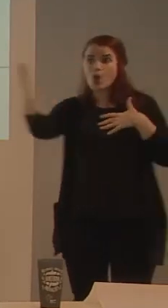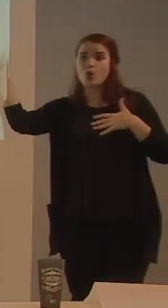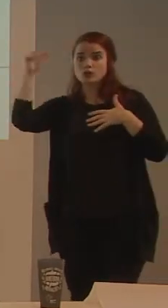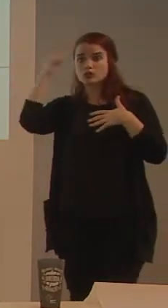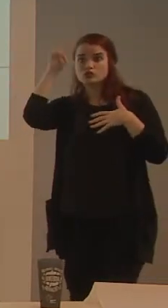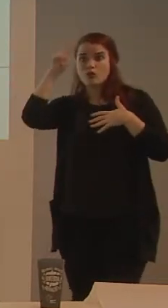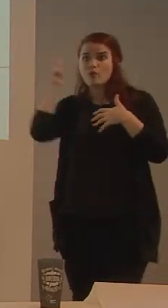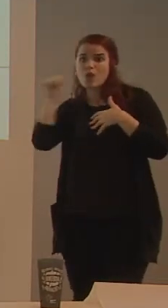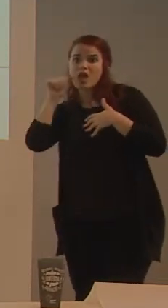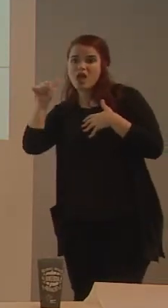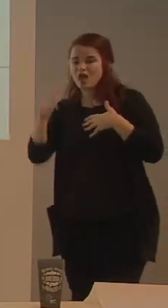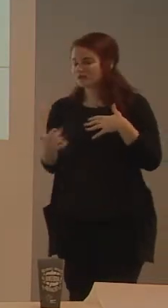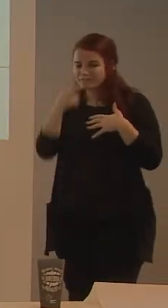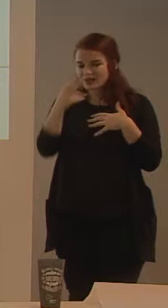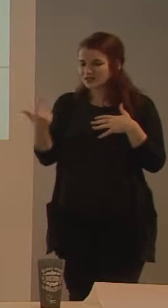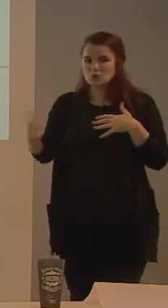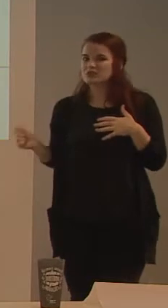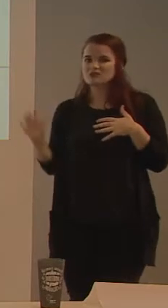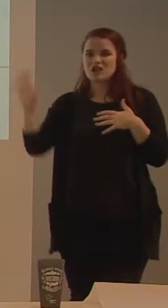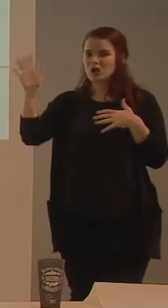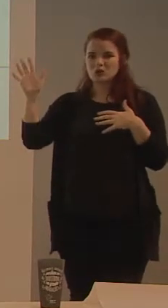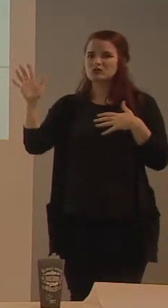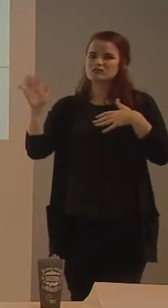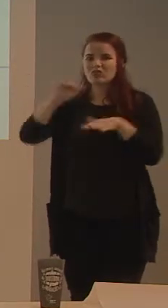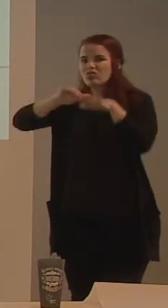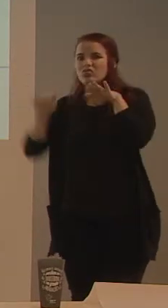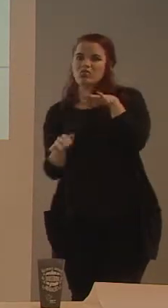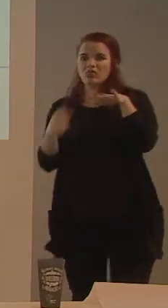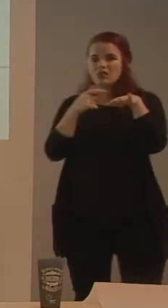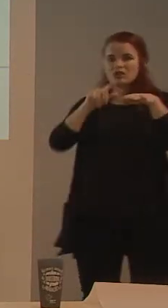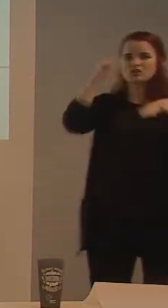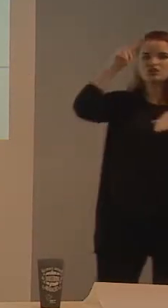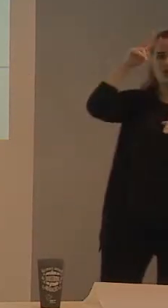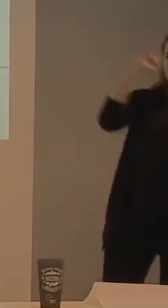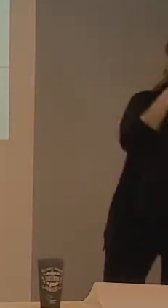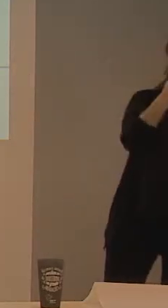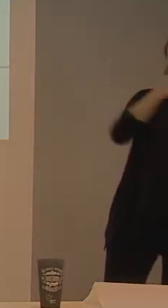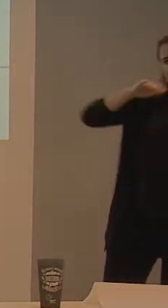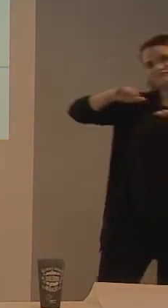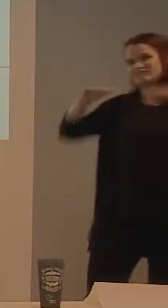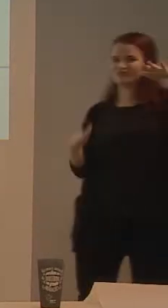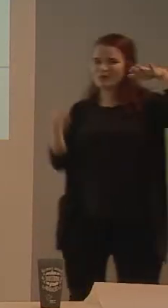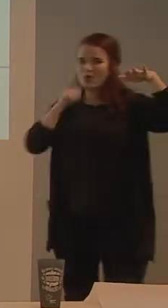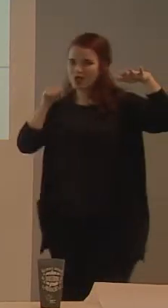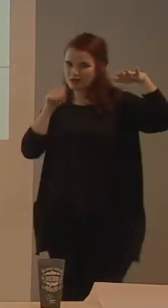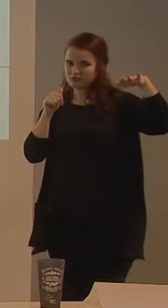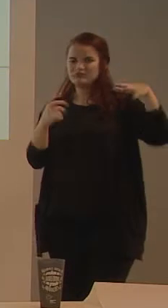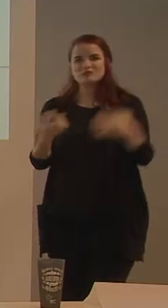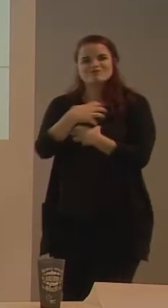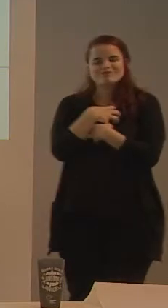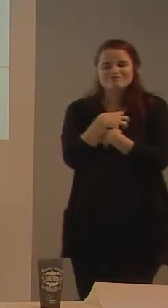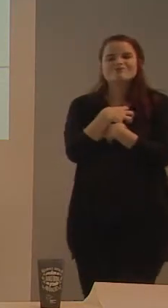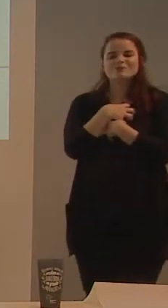desprivilegiada em relação à história dos homens. Ela sente que é um silenciamento da voz feminina e de tantas outras parcelas da população. E isso